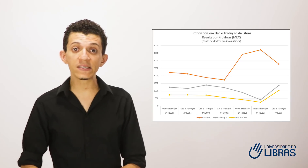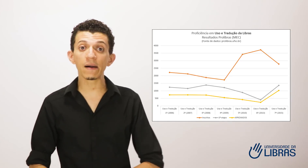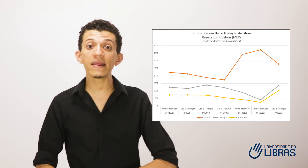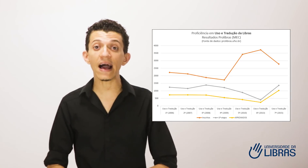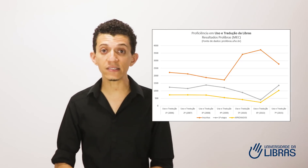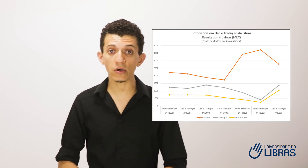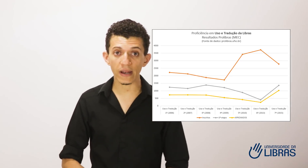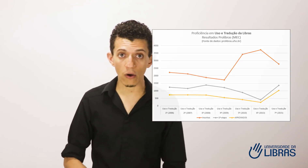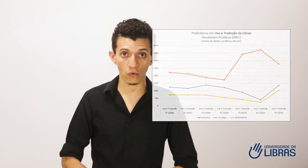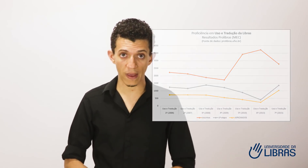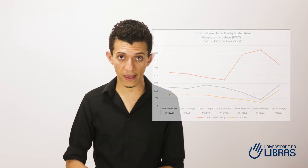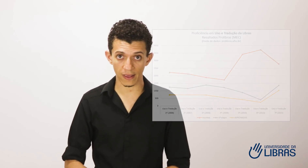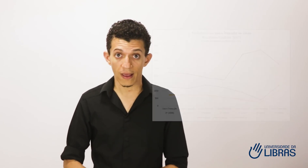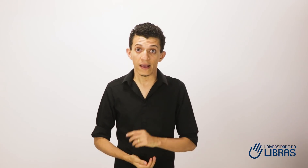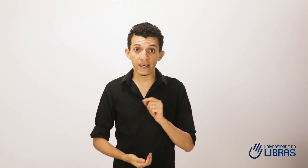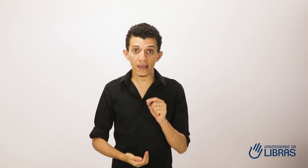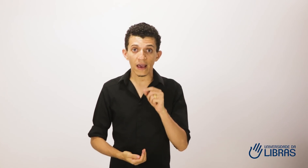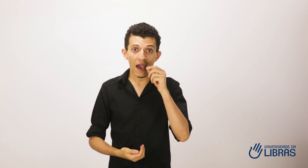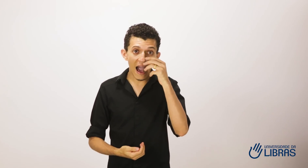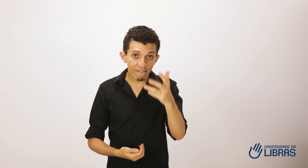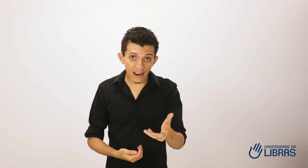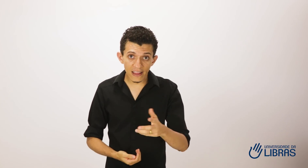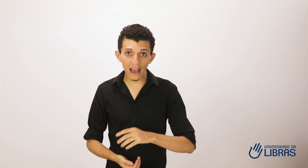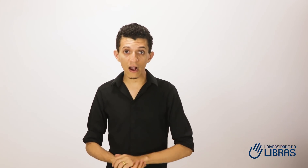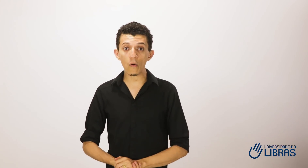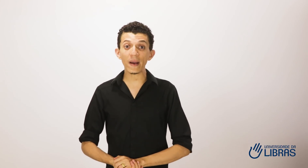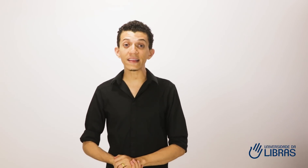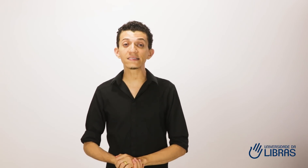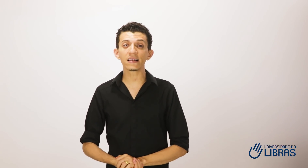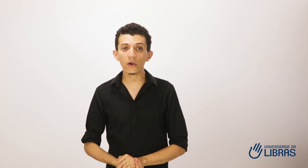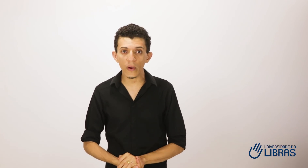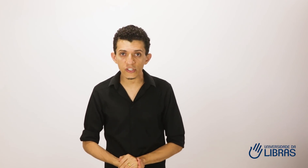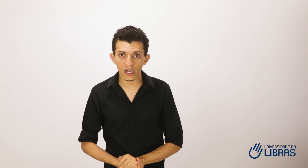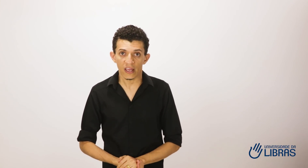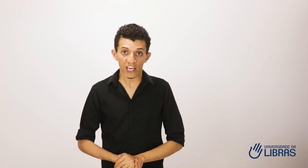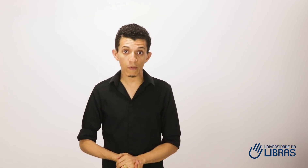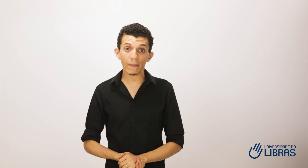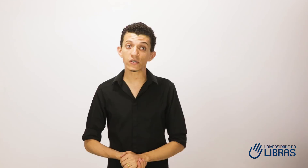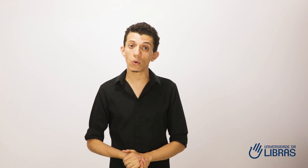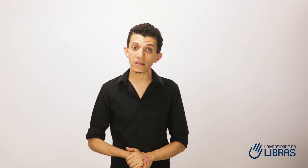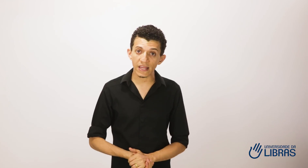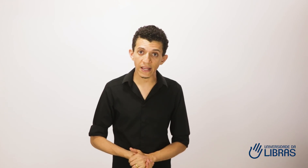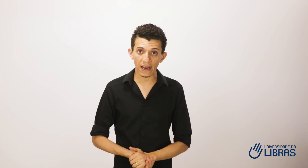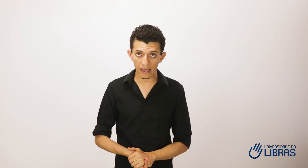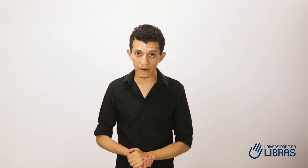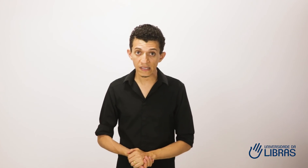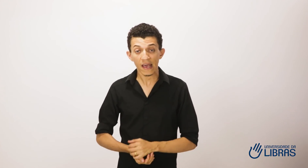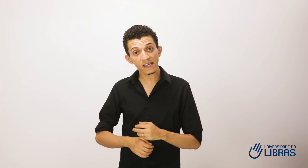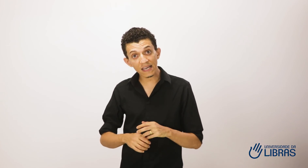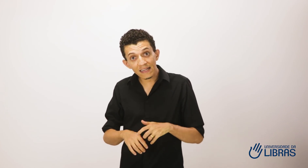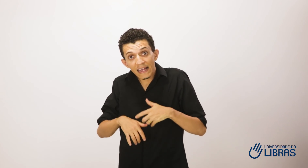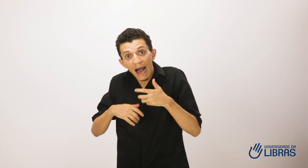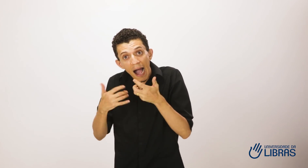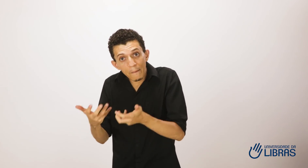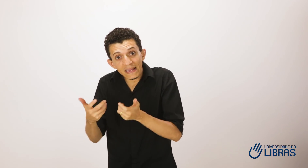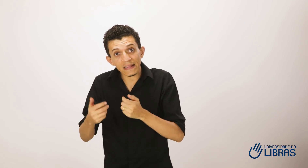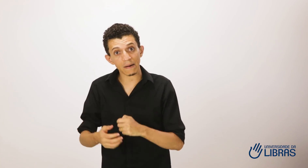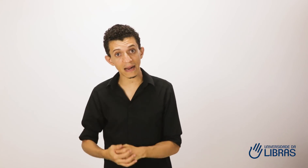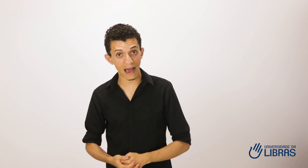exame nacional do MEC que avalia a competência linguística que uma pessoa tem na Libras e se ela está apta a trabalhar